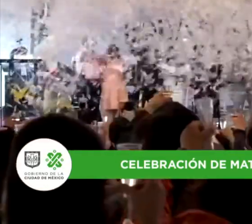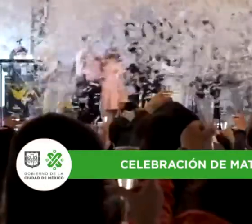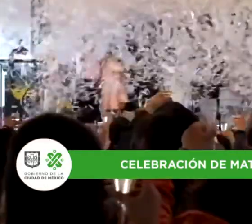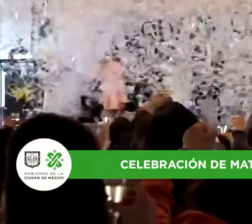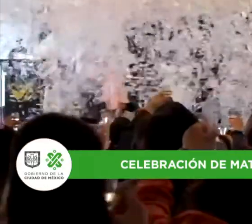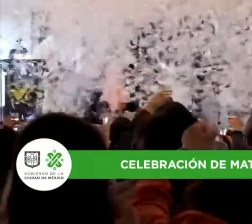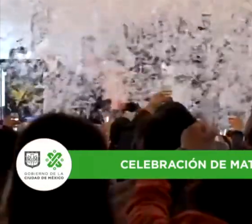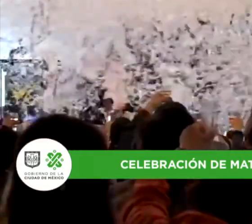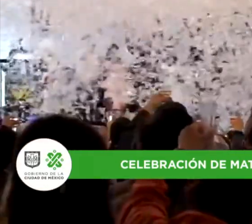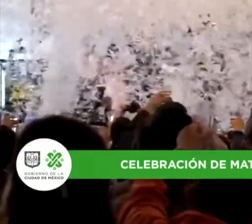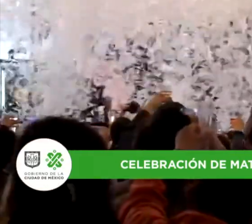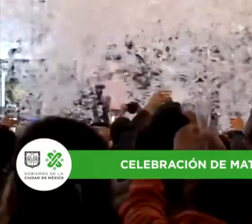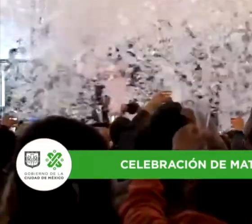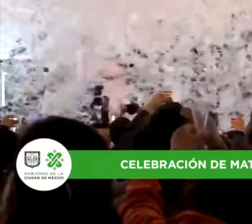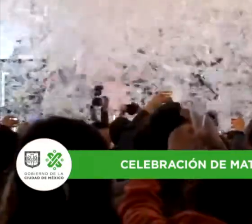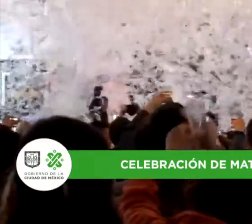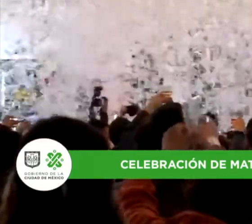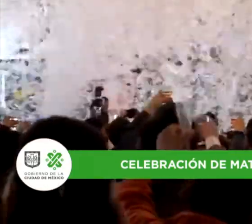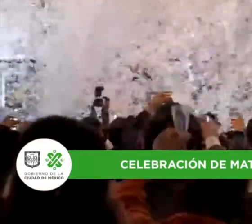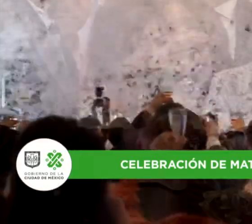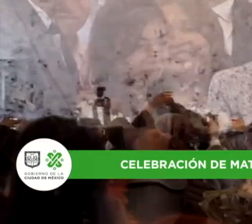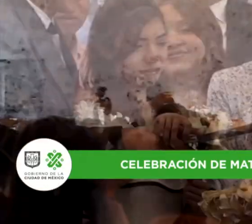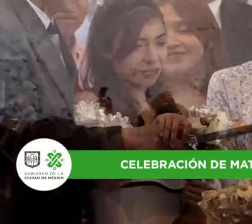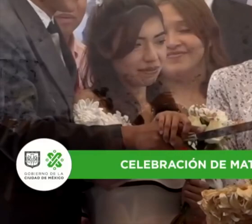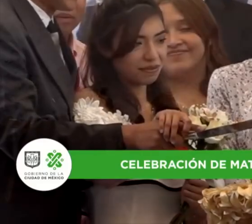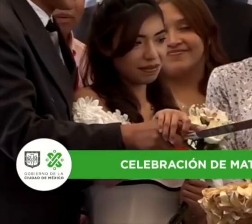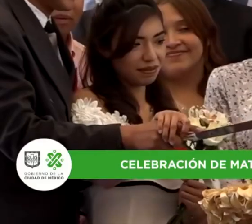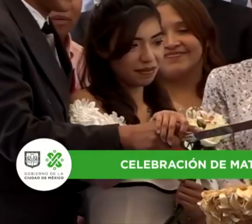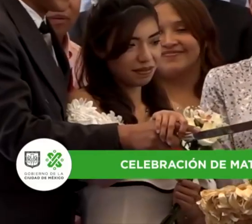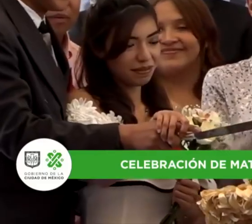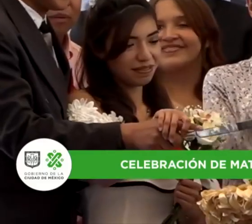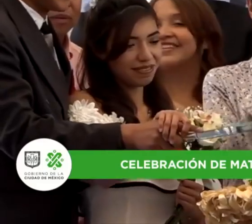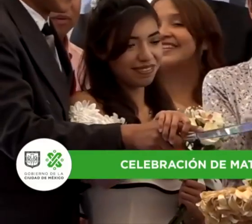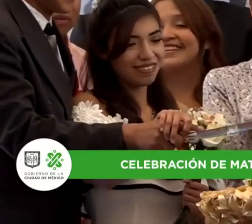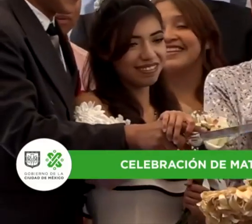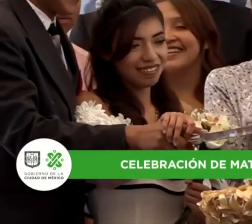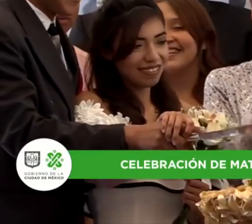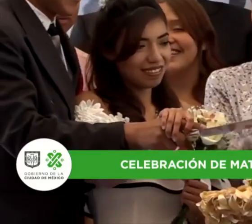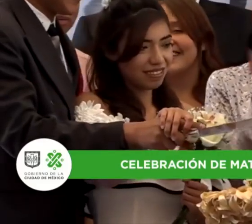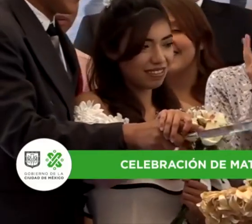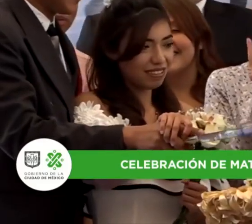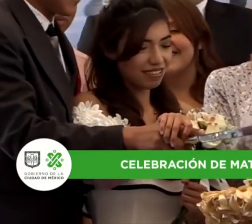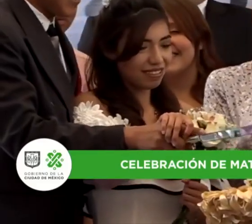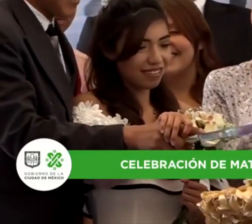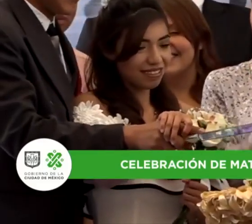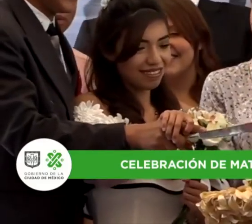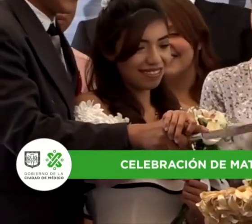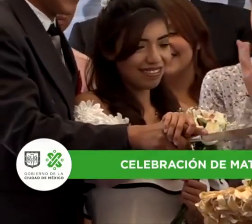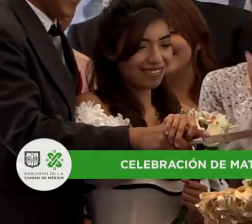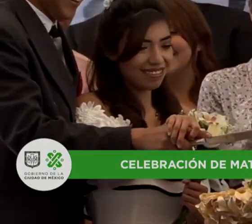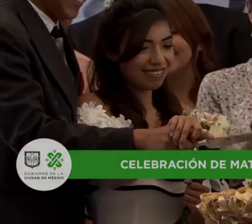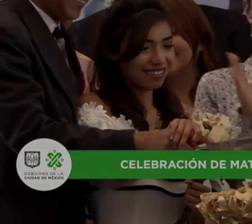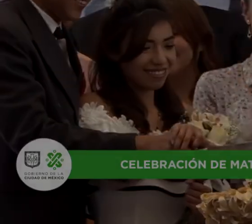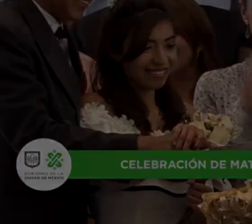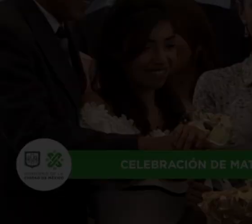como padrino de los recién casados, amenizó el evento y recordó a los esposos que por amor se casaron. Notimex.